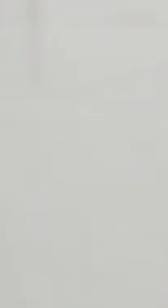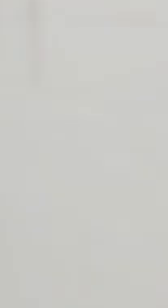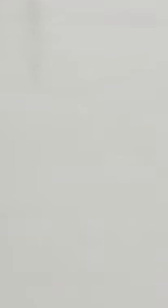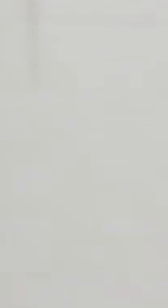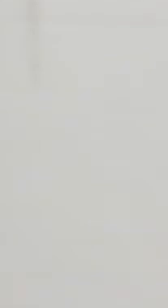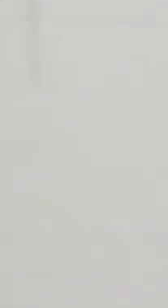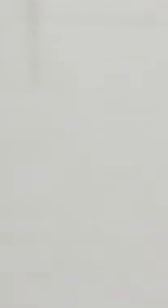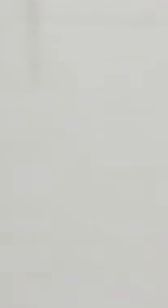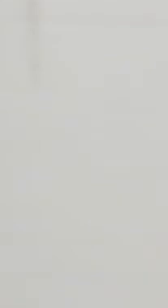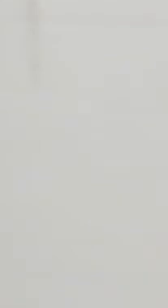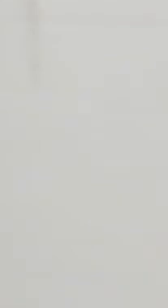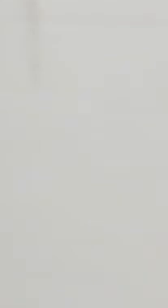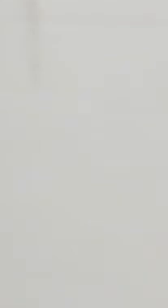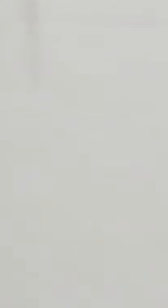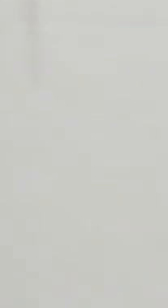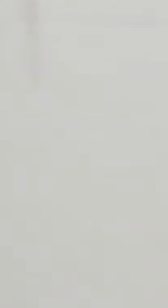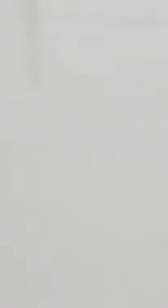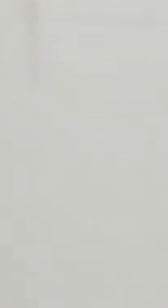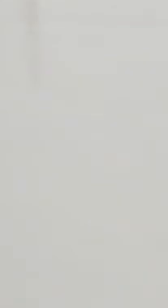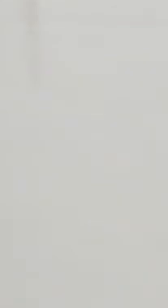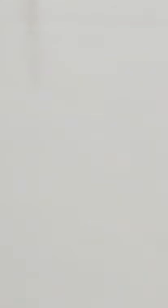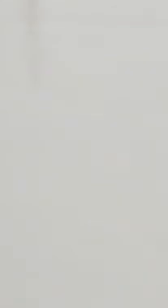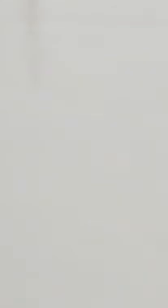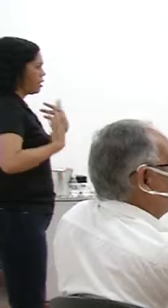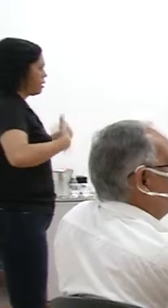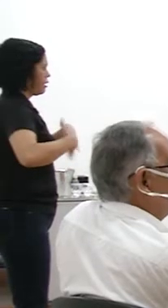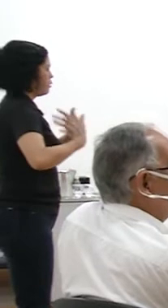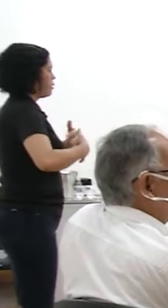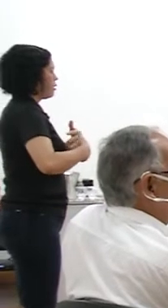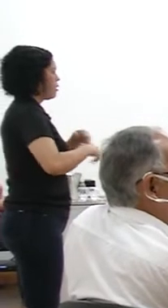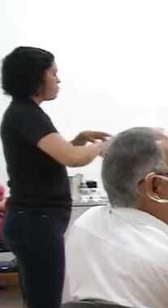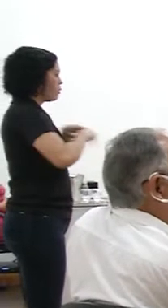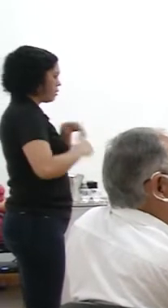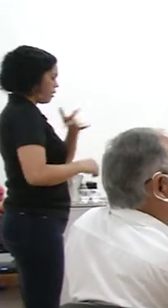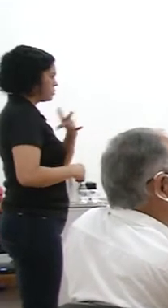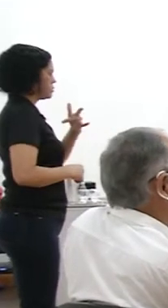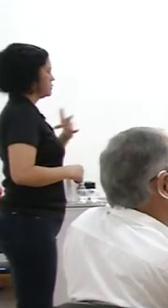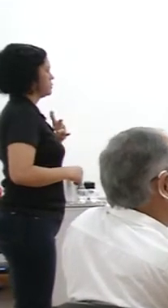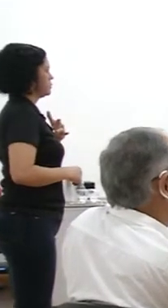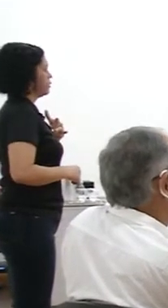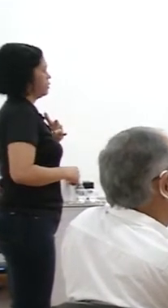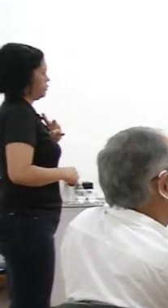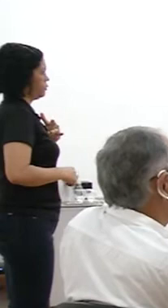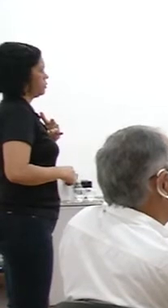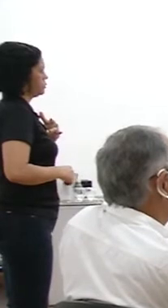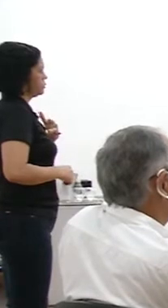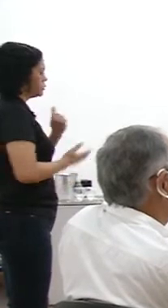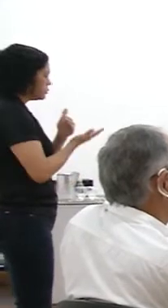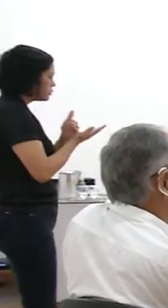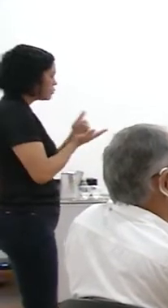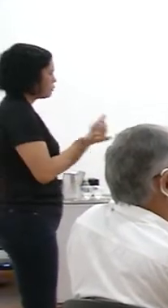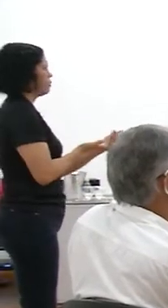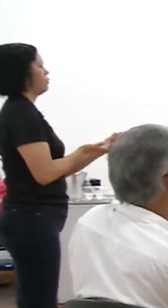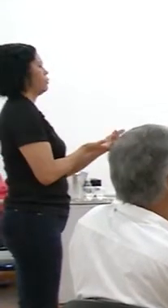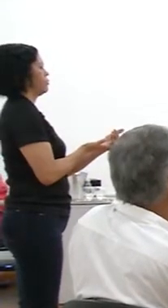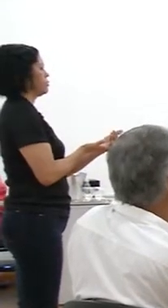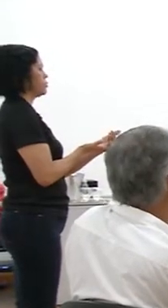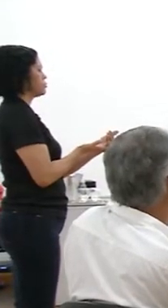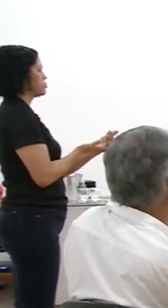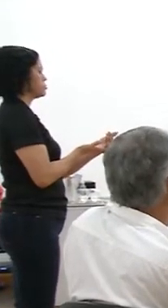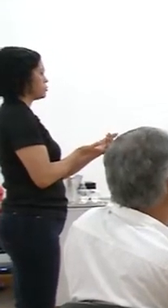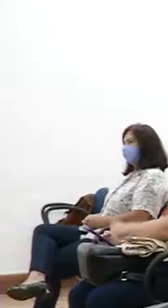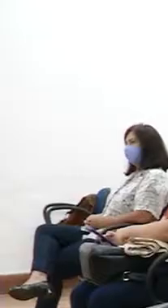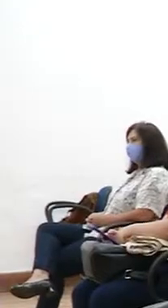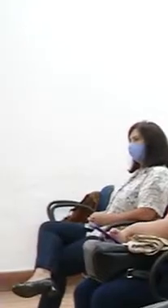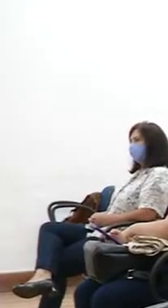promoção do acolhimento e fortalecimento de vínculos, envolvendo bebês, crianças, alunos e alunas, bem